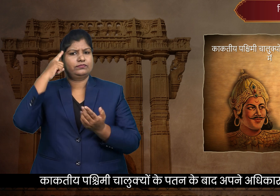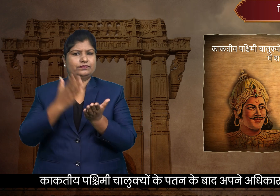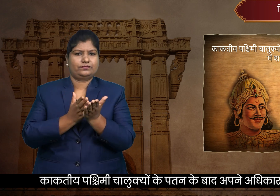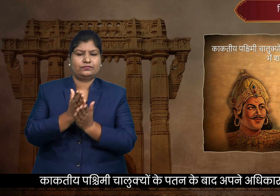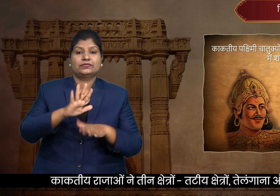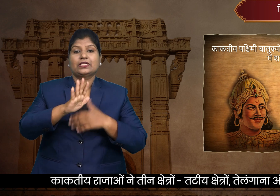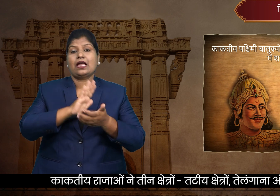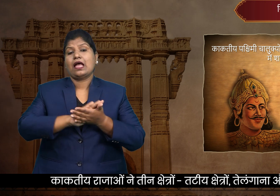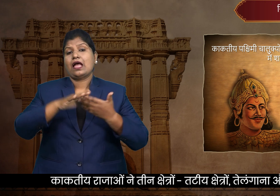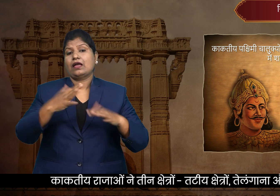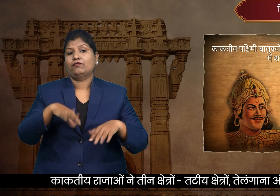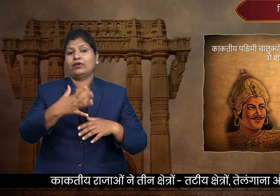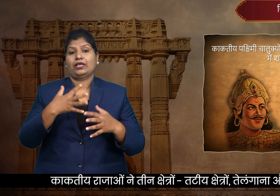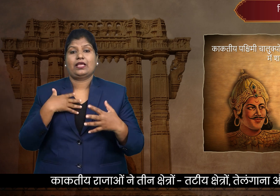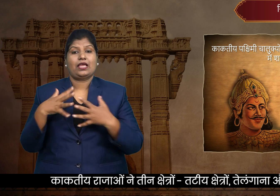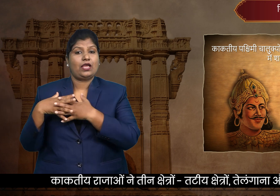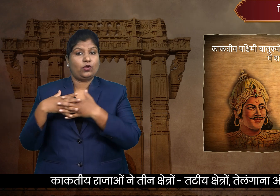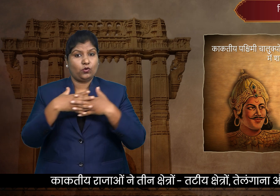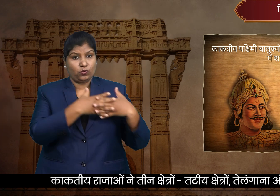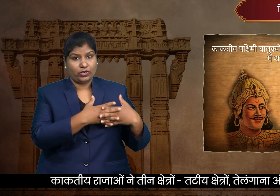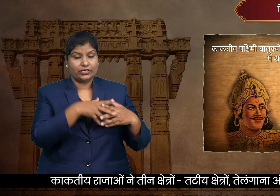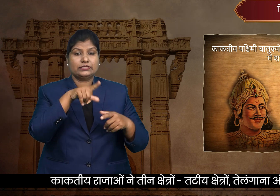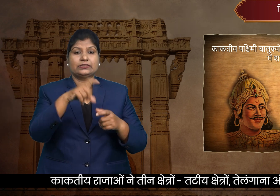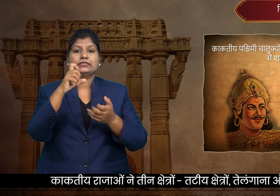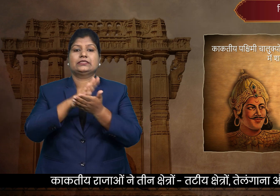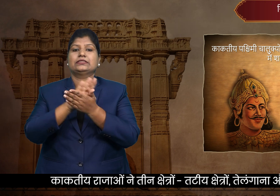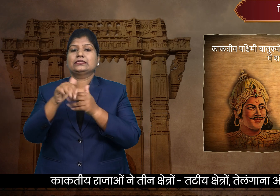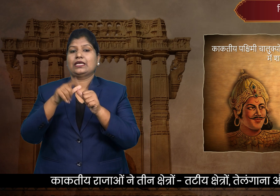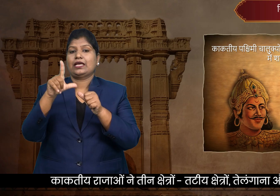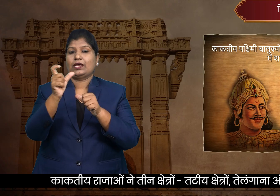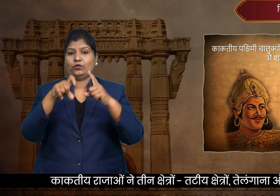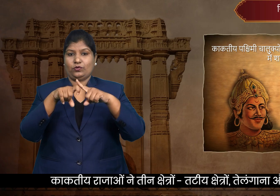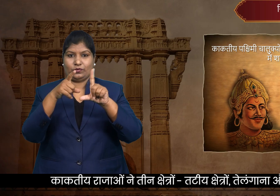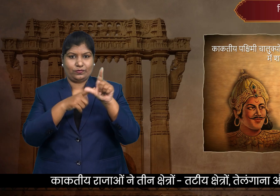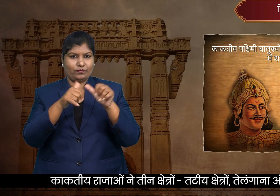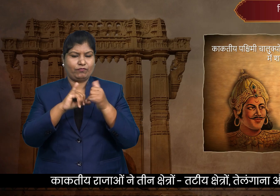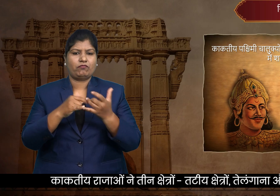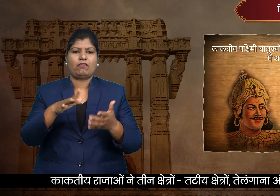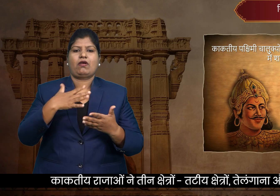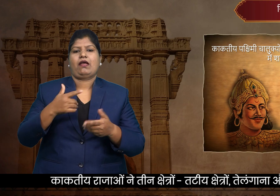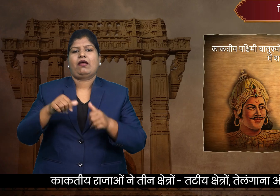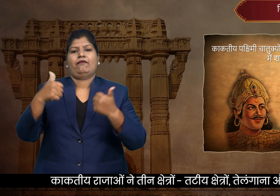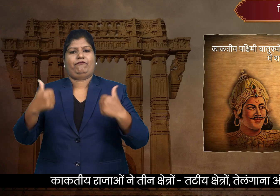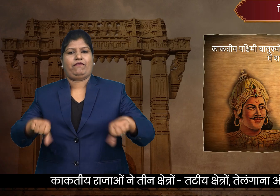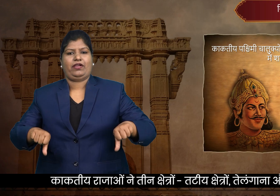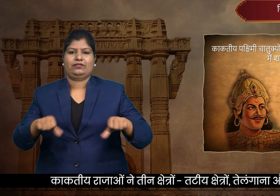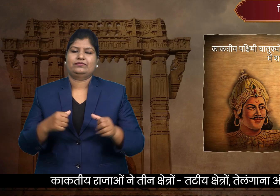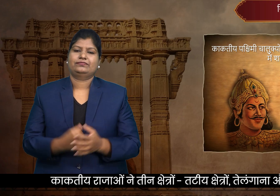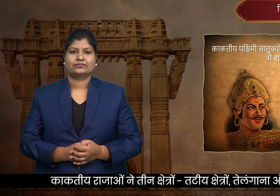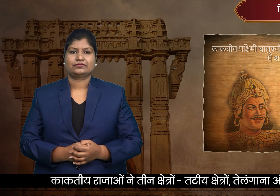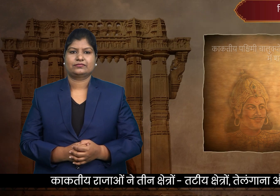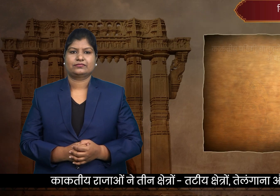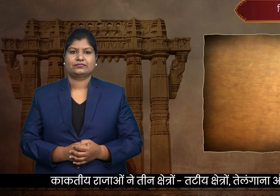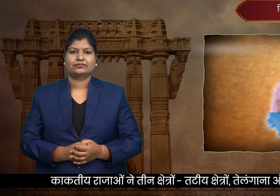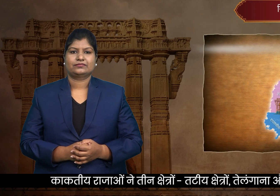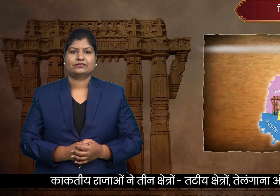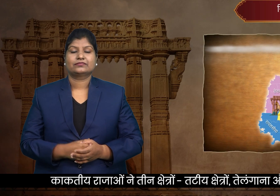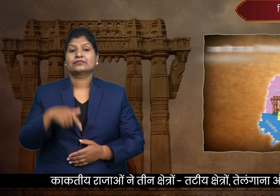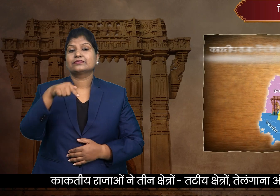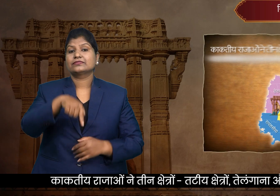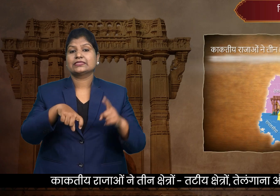शासक बन गए। काकतीय राजाओं ने तीन क्षेत्रों, तटीय क्षेत्रों, तेलंगाना